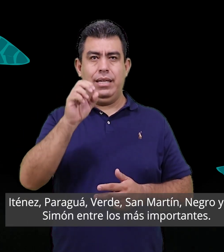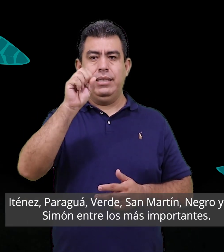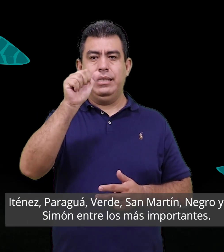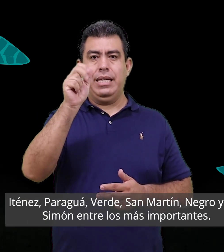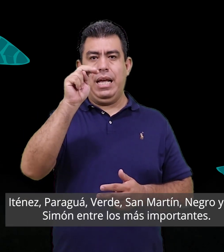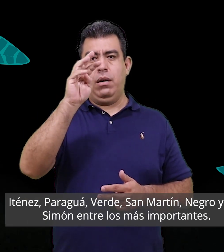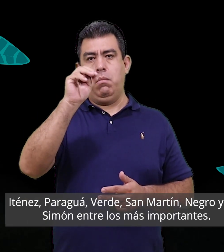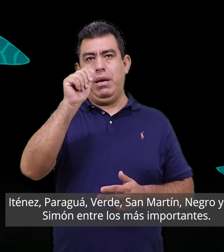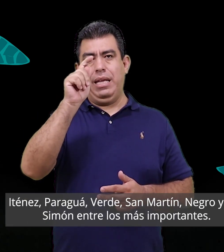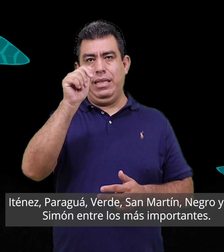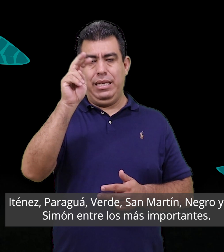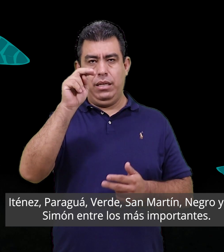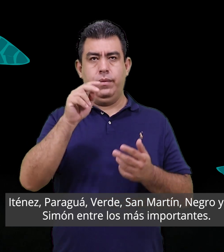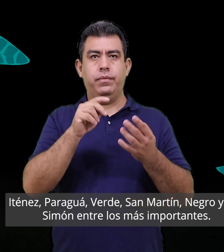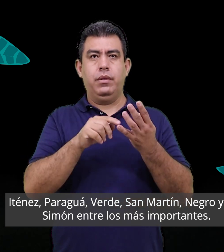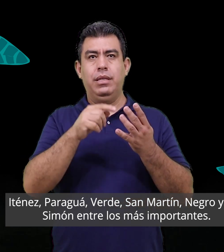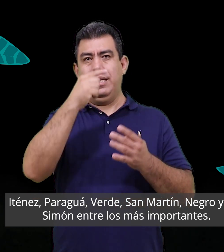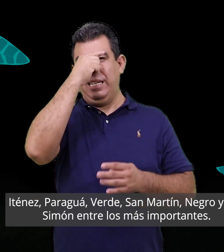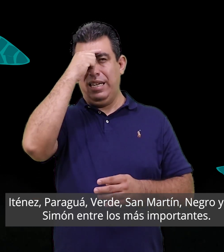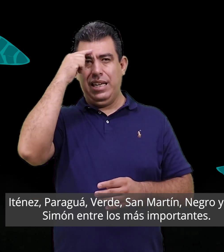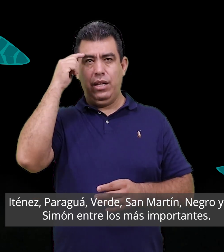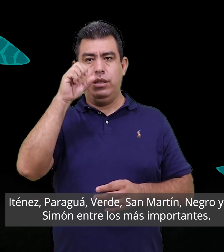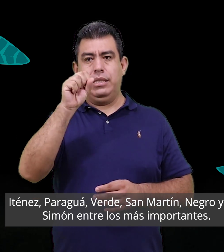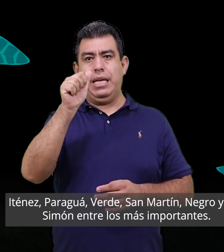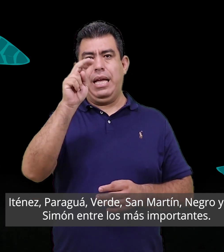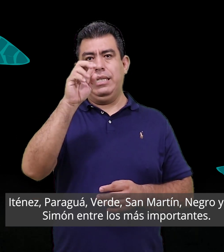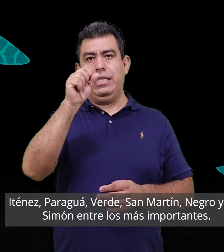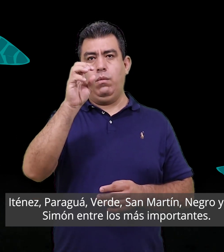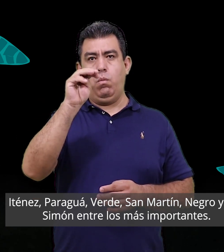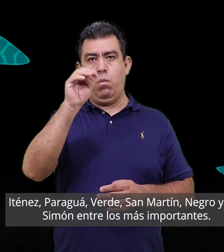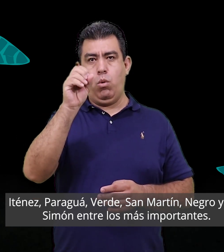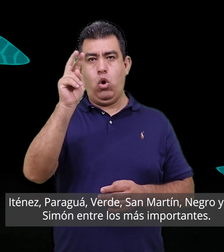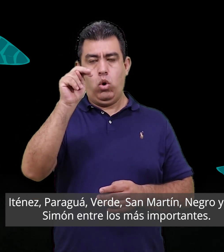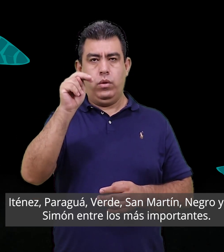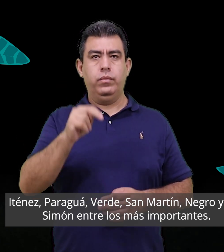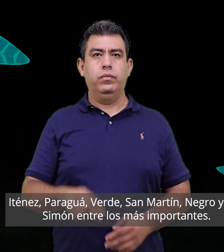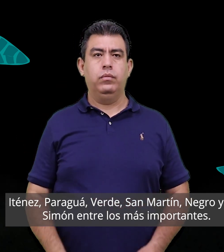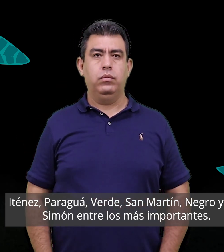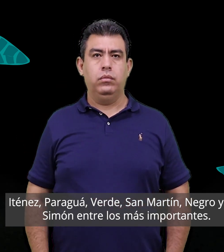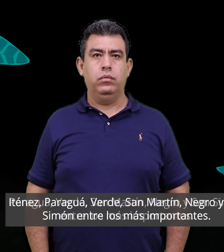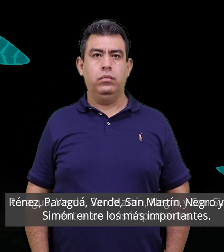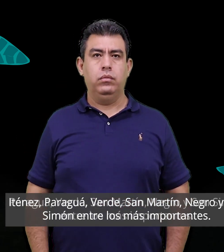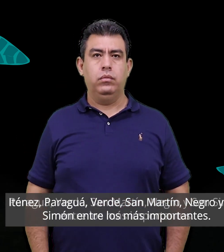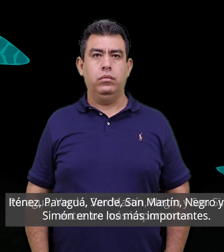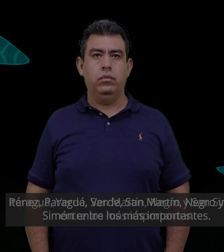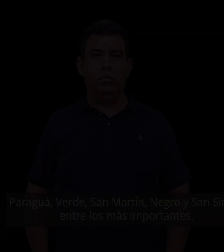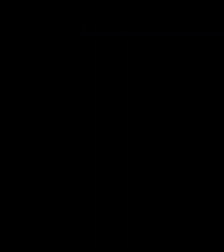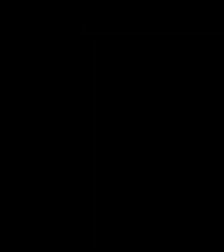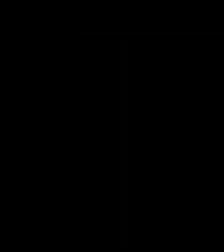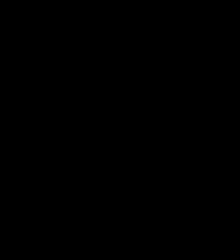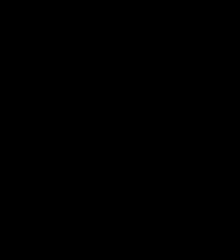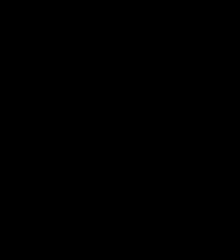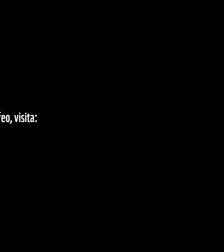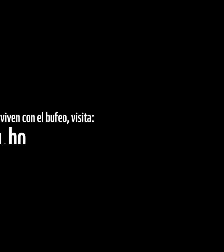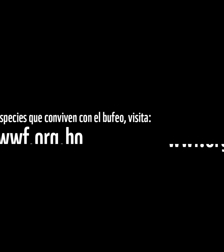Paraguá, Verde, San Martín, Negro y San Simón, entre los más importantes. ¡Gracias!